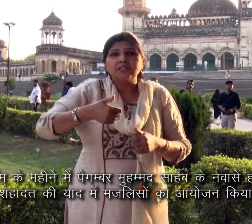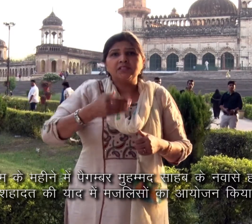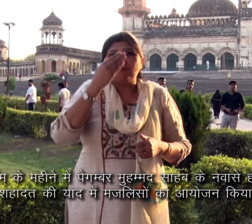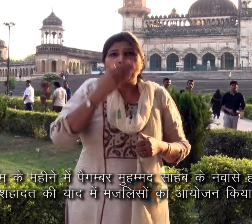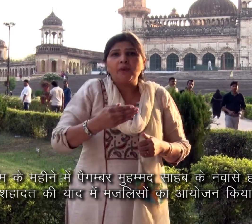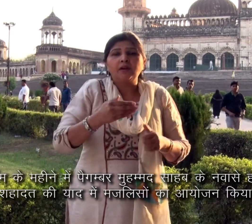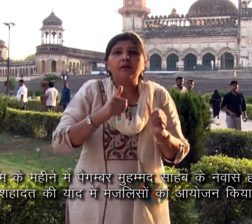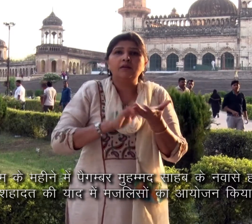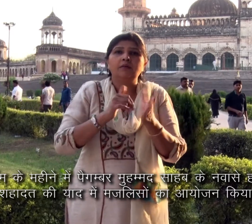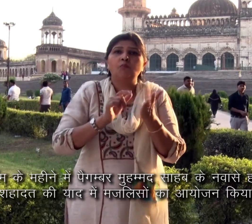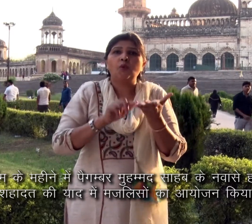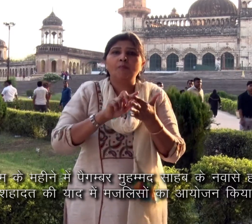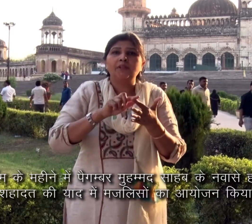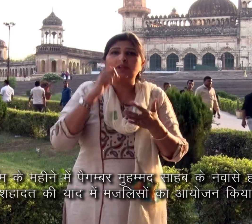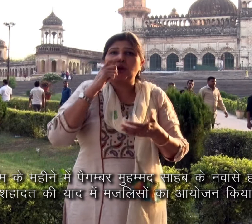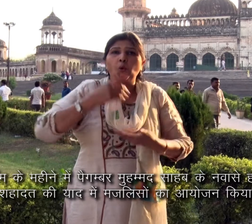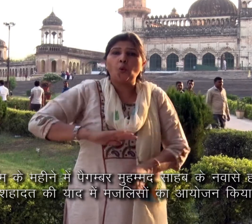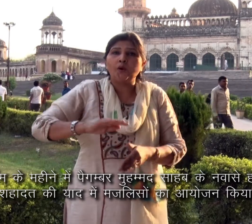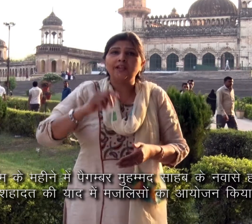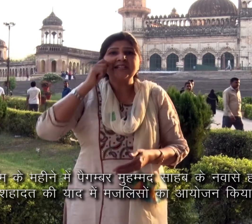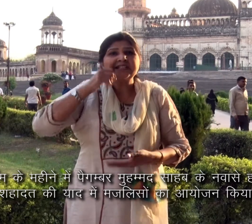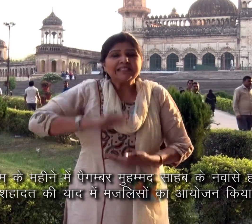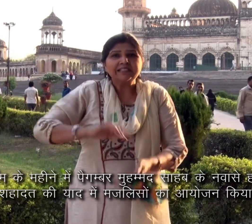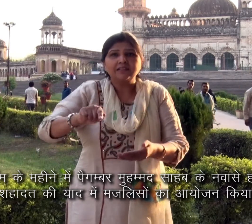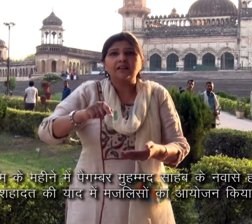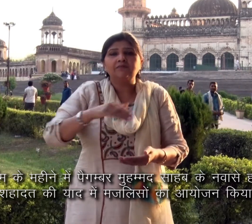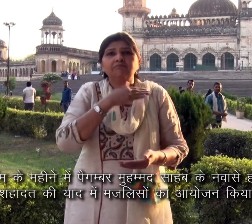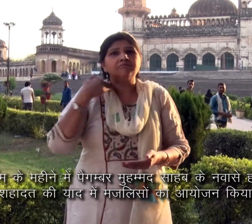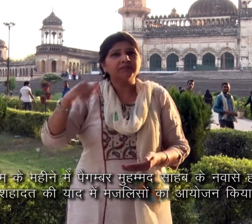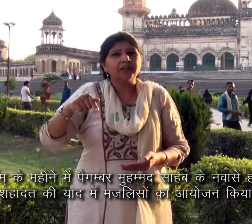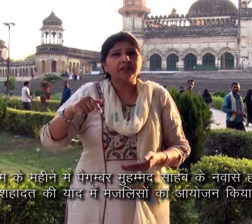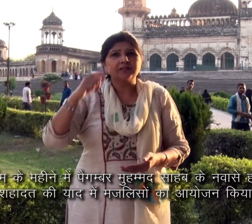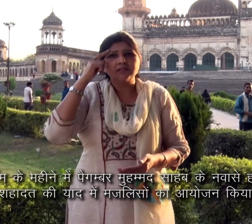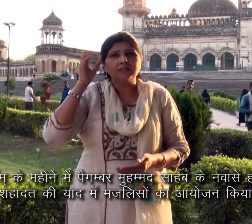हजरत इमाम हुसैन की शहादत की याद में मजलिसों का आयोजन किया जाता है।